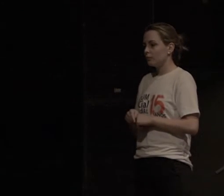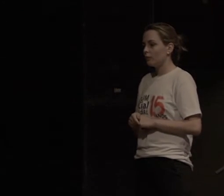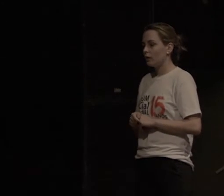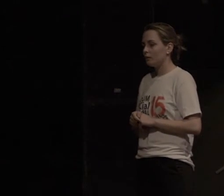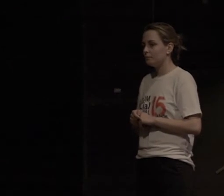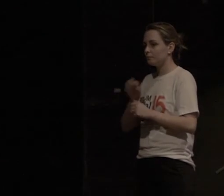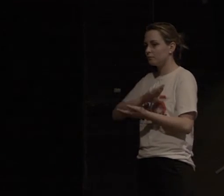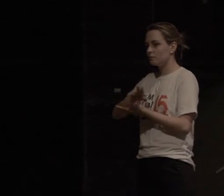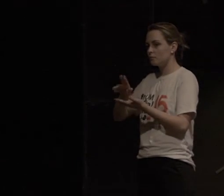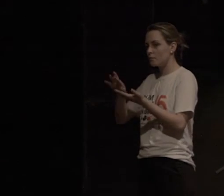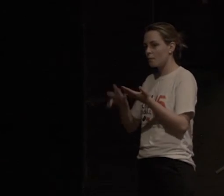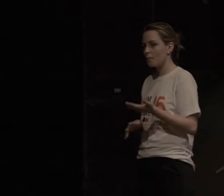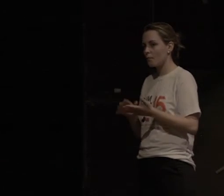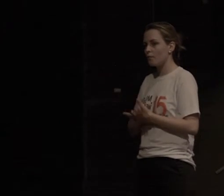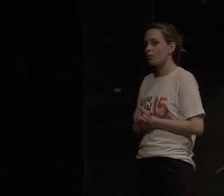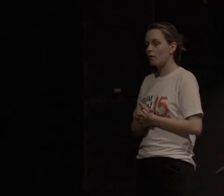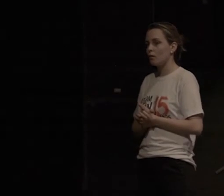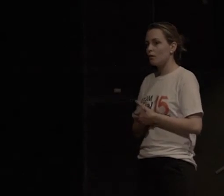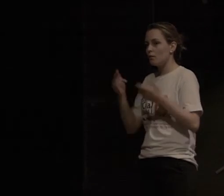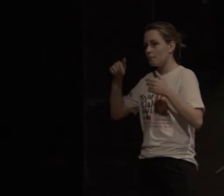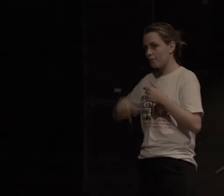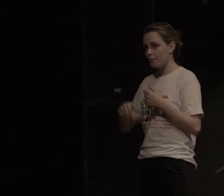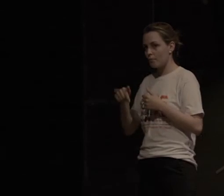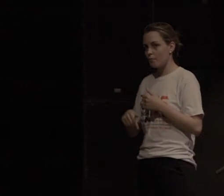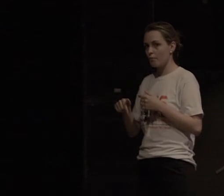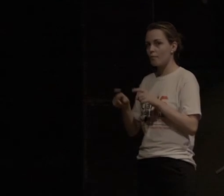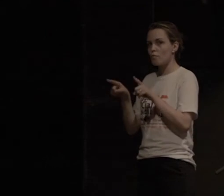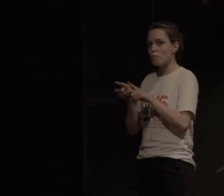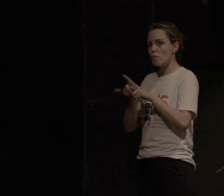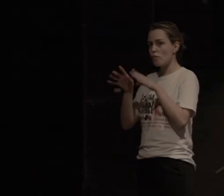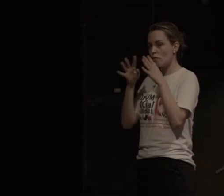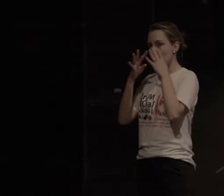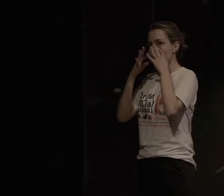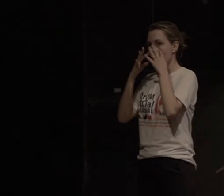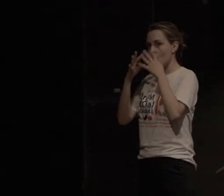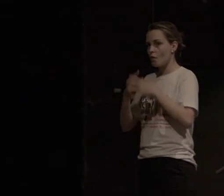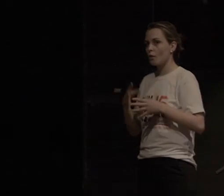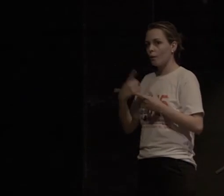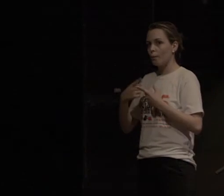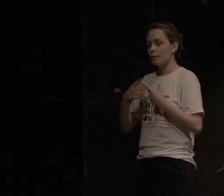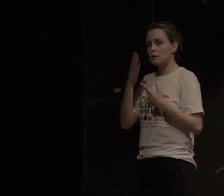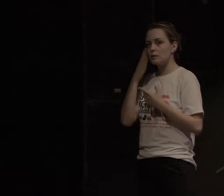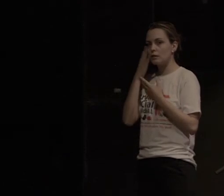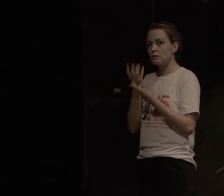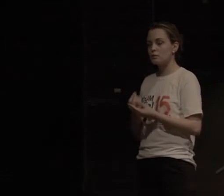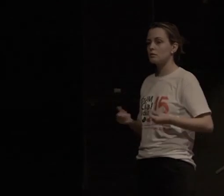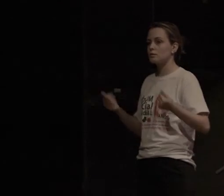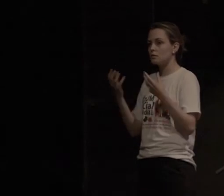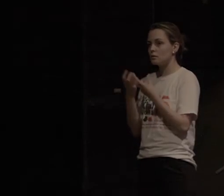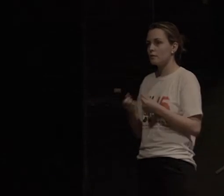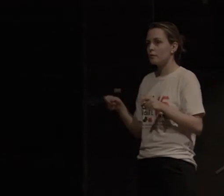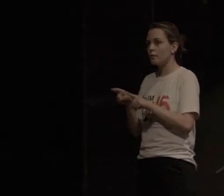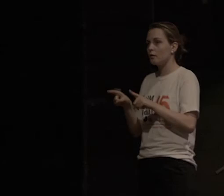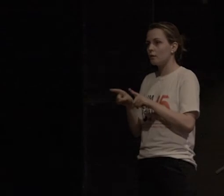essa diversidade, no continente. E aqui também lhe chamo a atenção, ministra, porque sei que a senhora é sensível a isto. Aqui